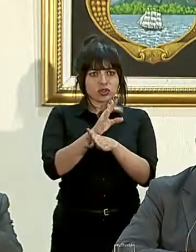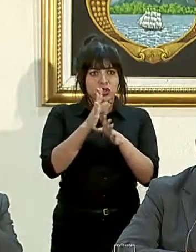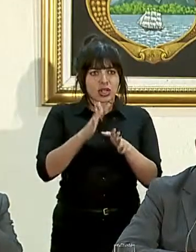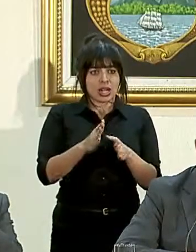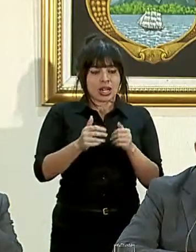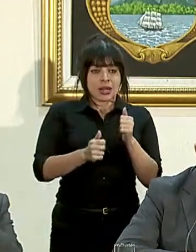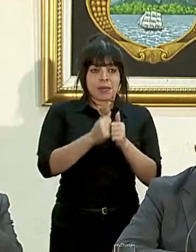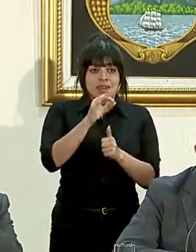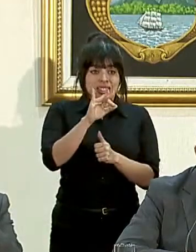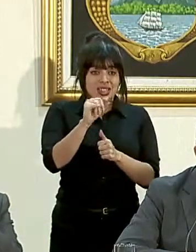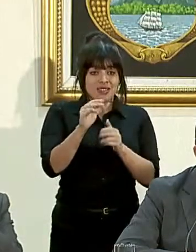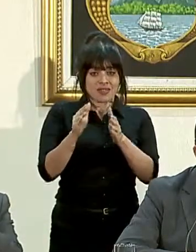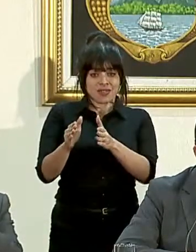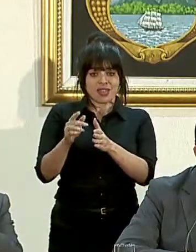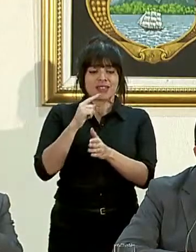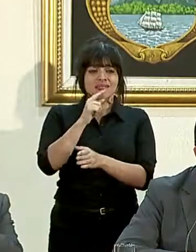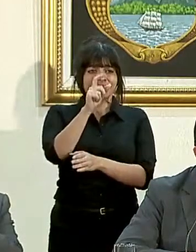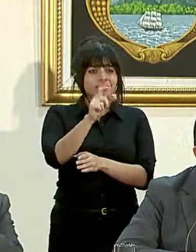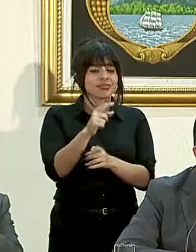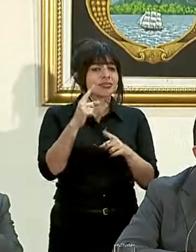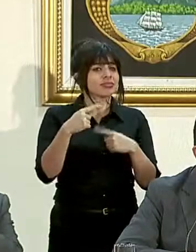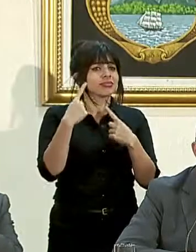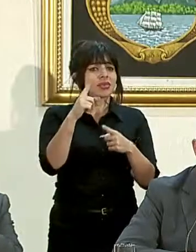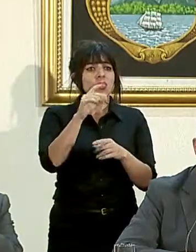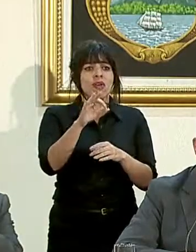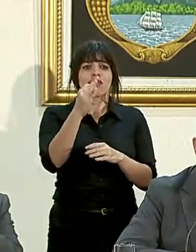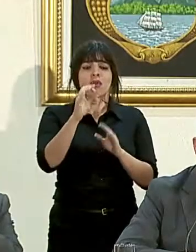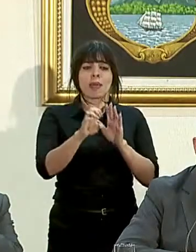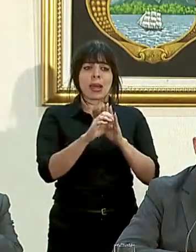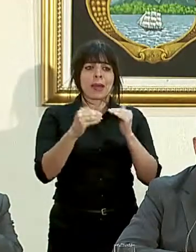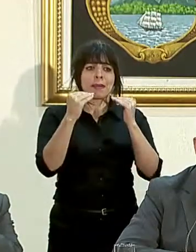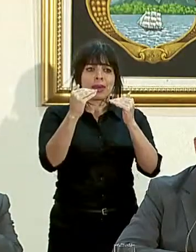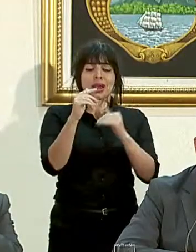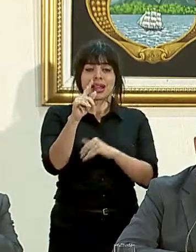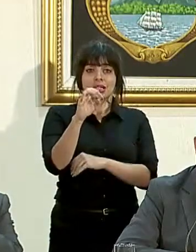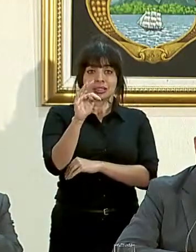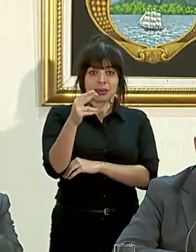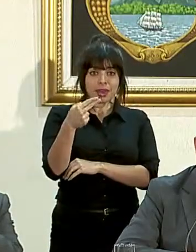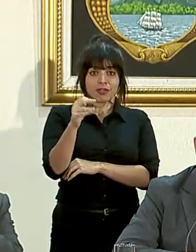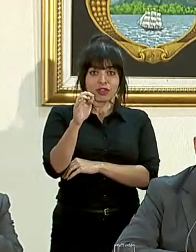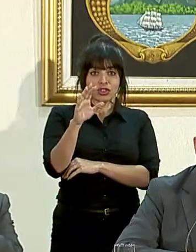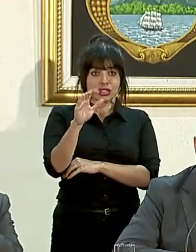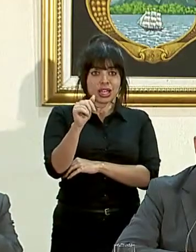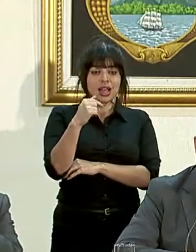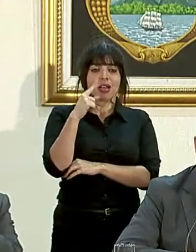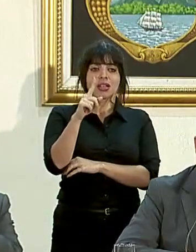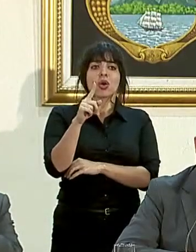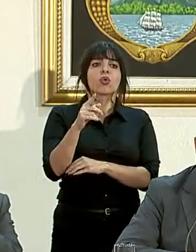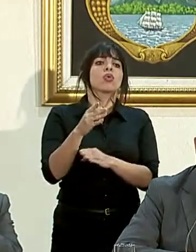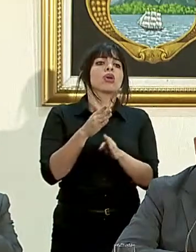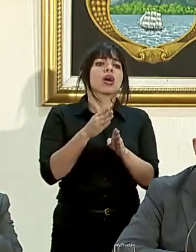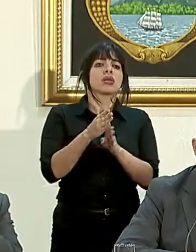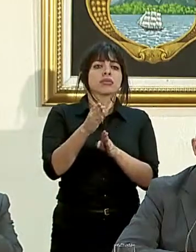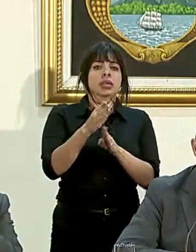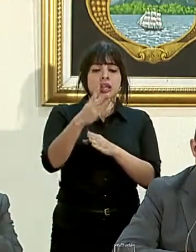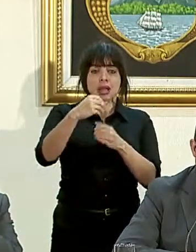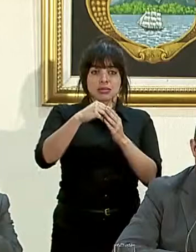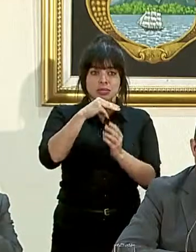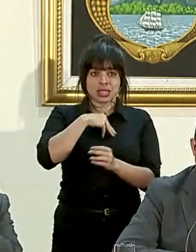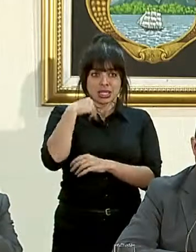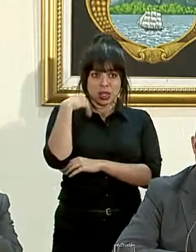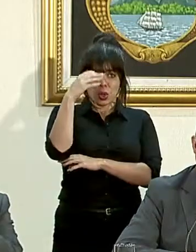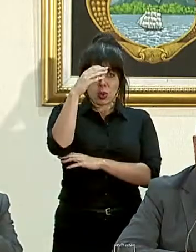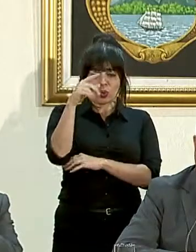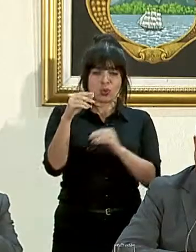más allá del FIA se portó de manera ejemplar. Doña Elizabeth Fonseca tiene una vida en el Ministerio de Cultura